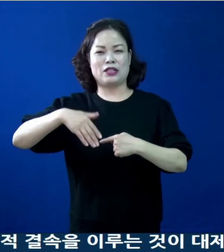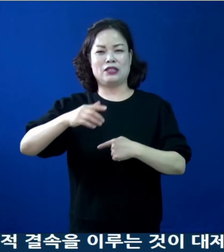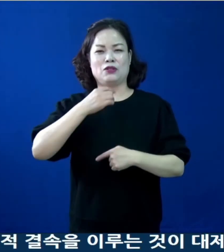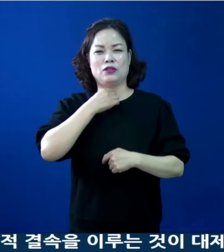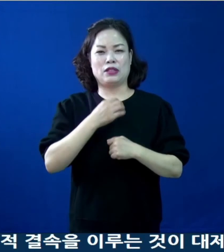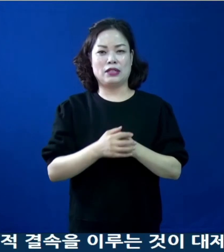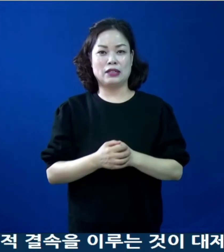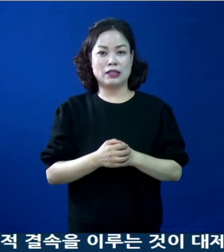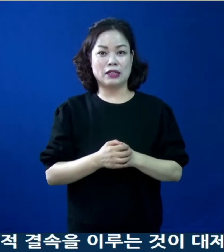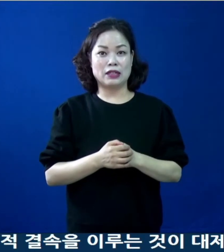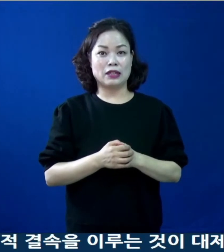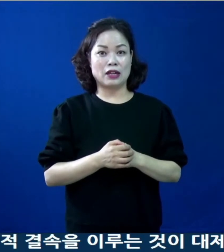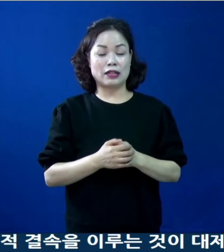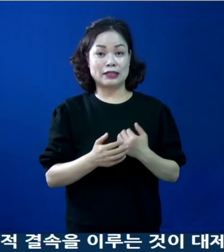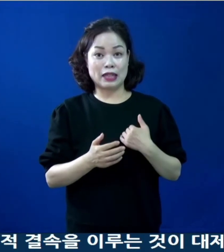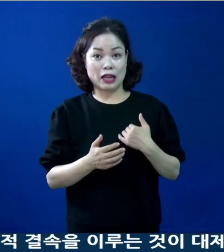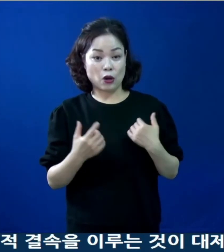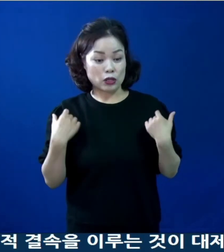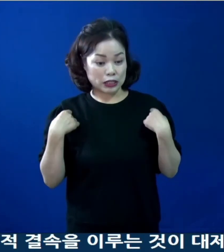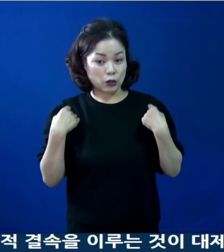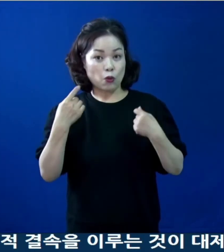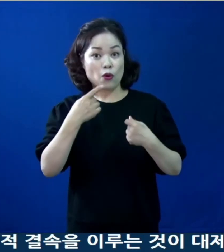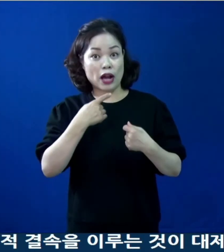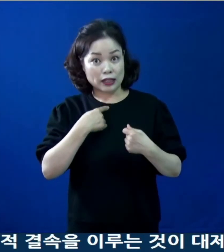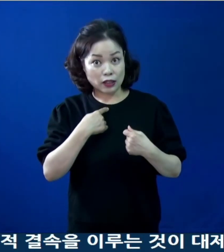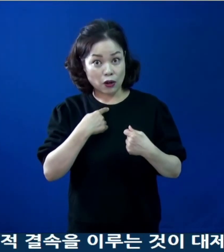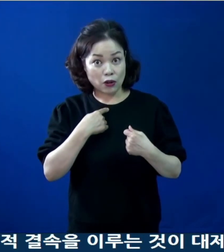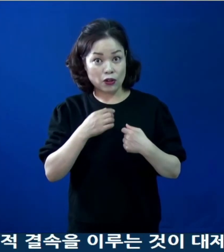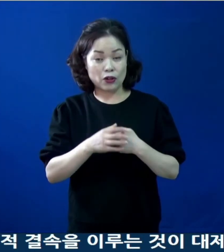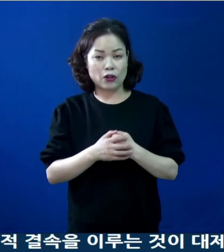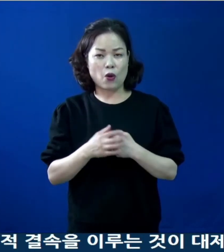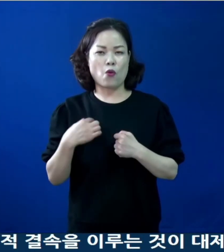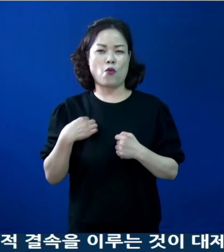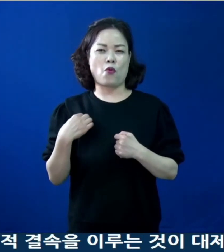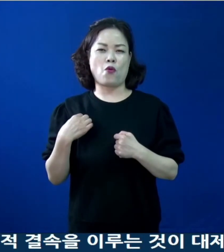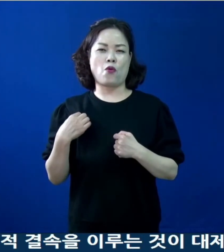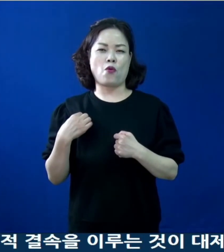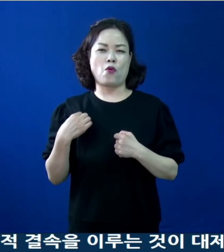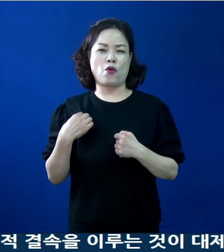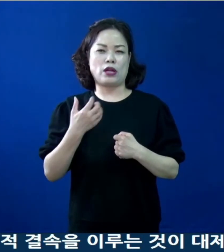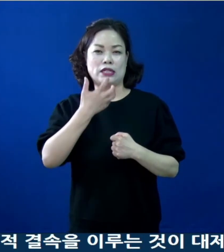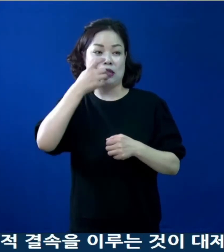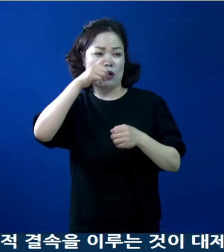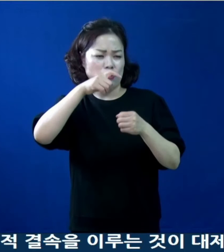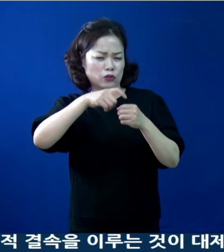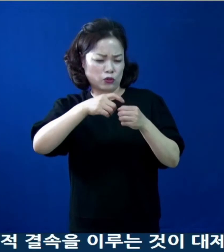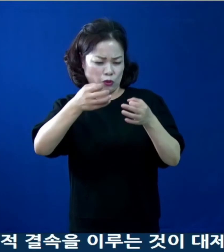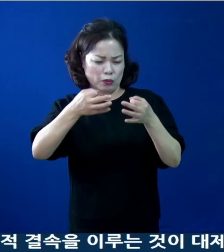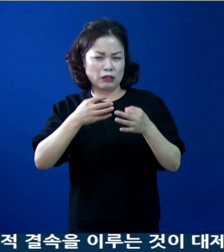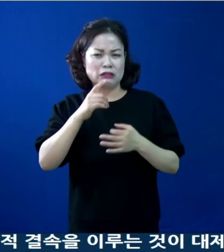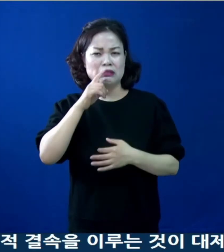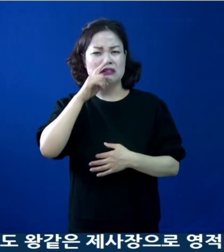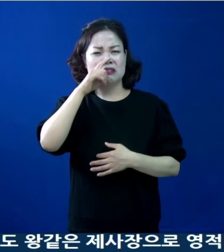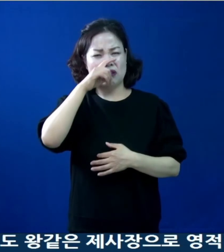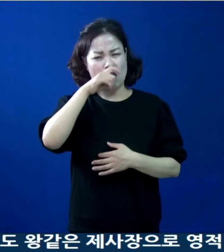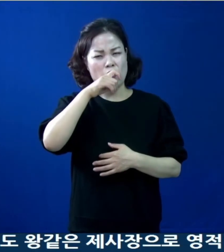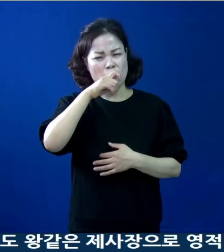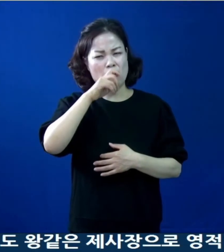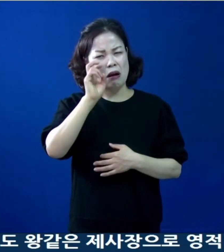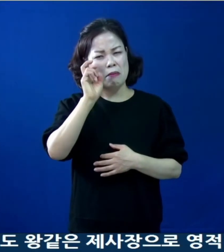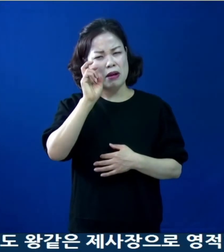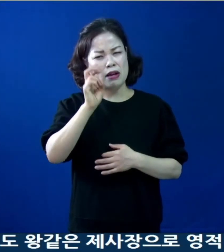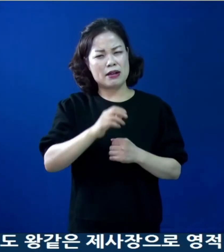소망합니다. 내가 입고 왔던 이 옷, 영적으로 보면 굉장히 더러운 옷일 가능성이